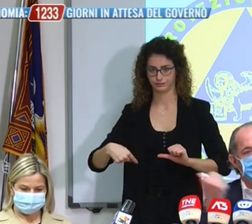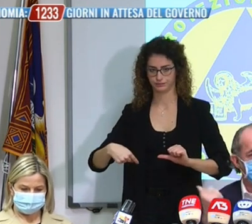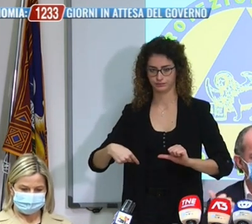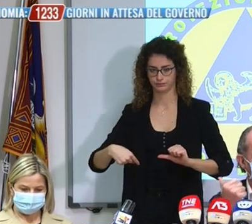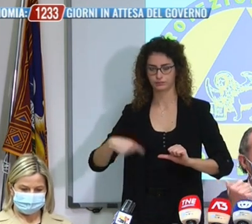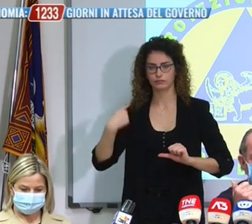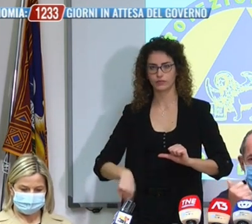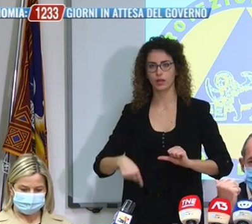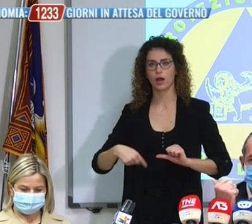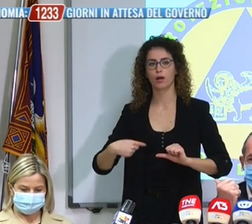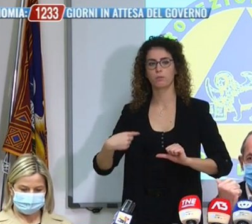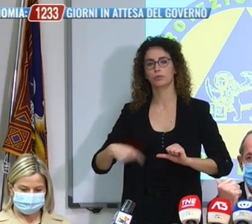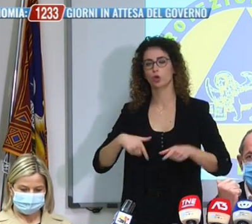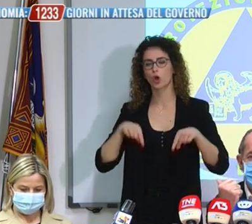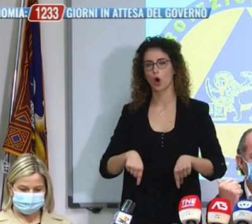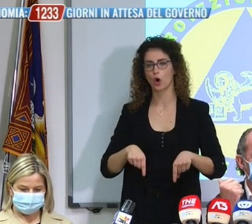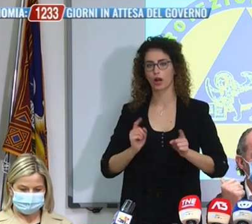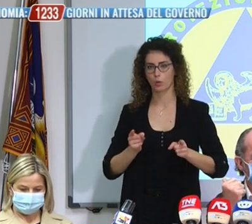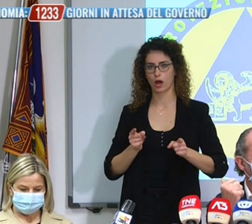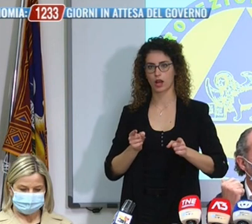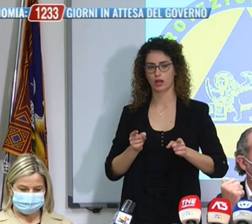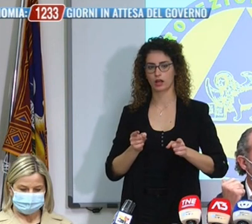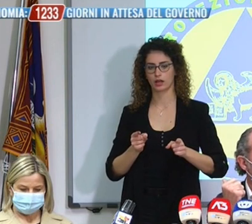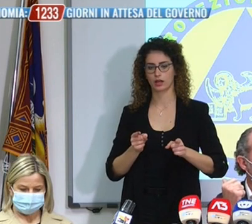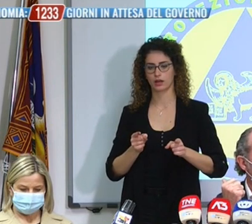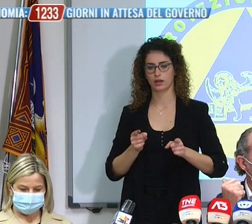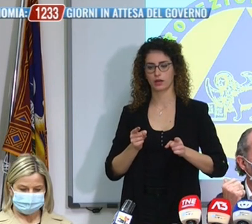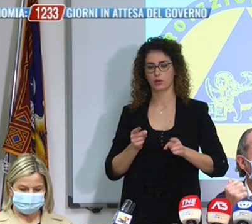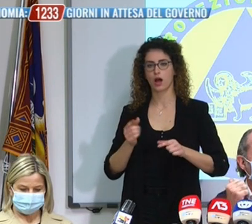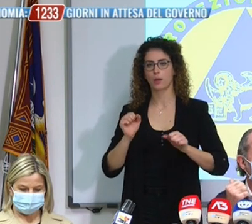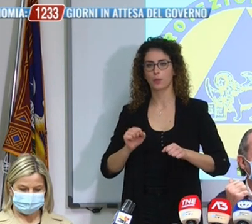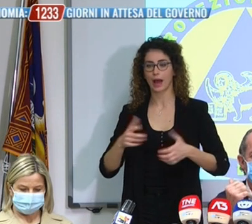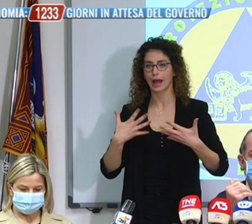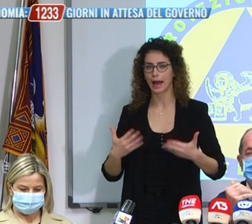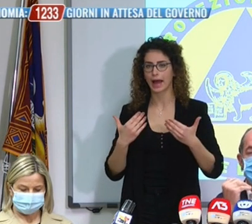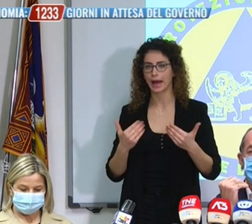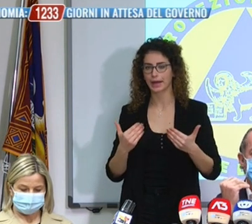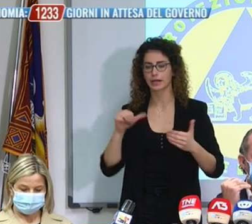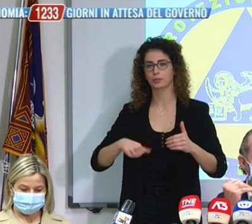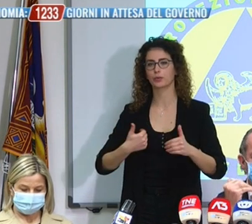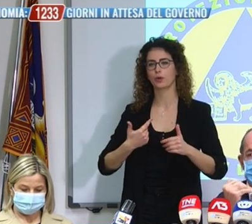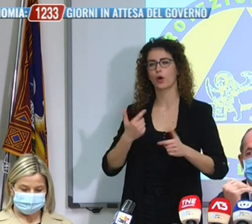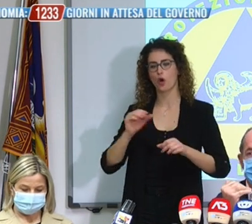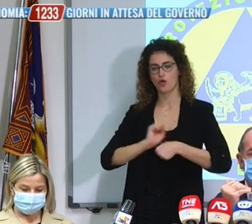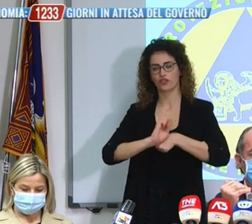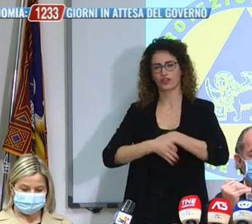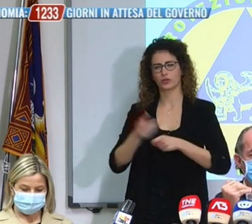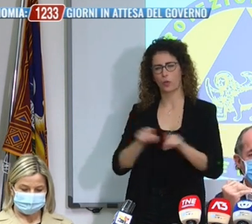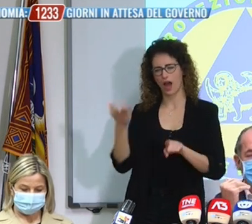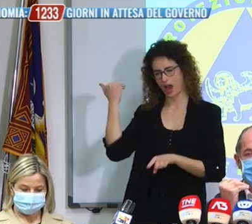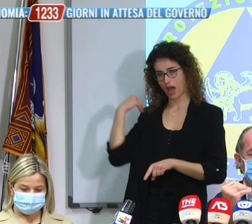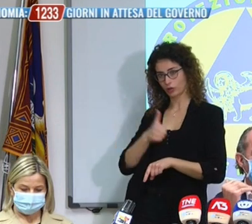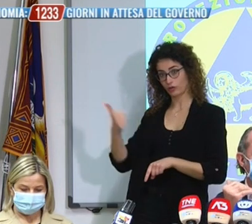avere la mutazione di gennaio, di febbraio dell'anno scorso. Oggi abbiamo delle mutazioni che sono più altamente